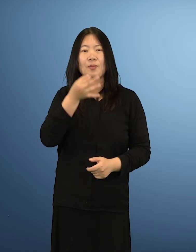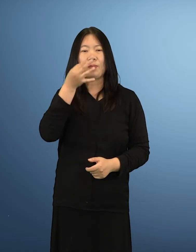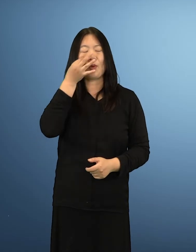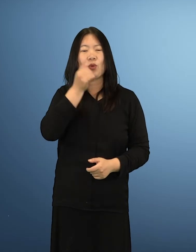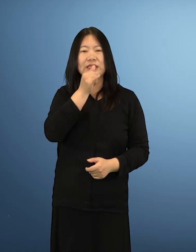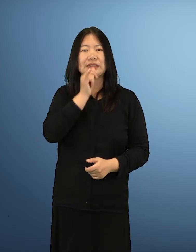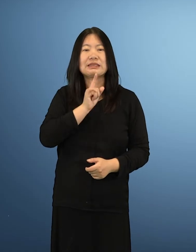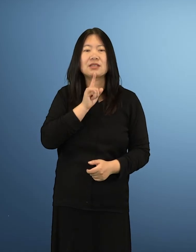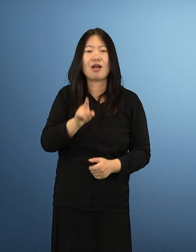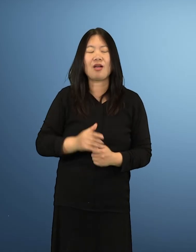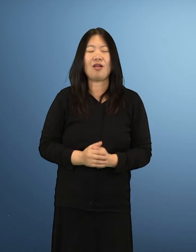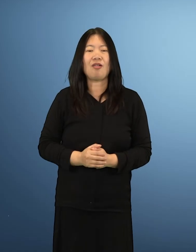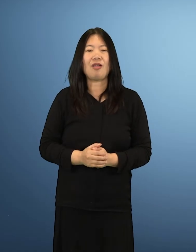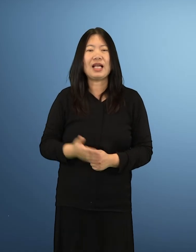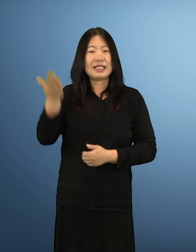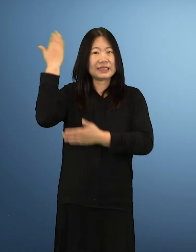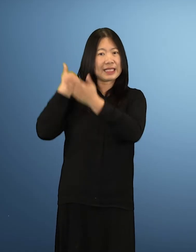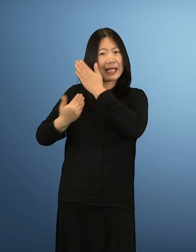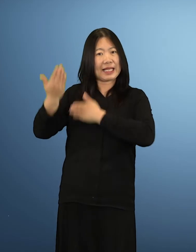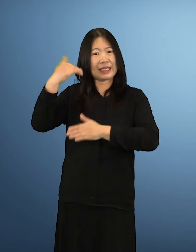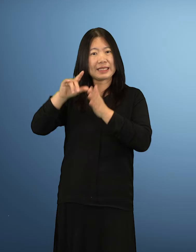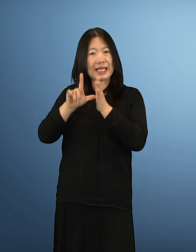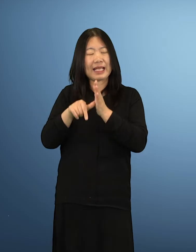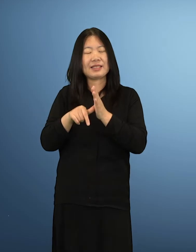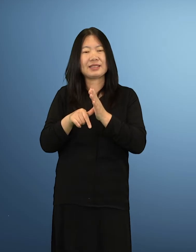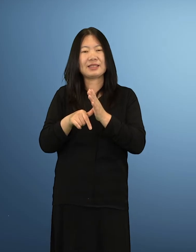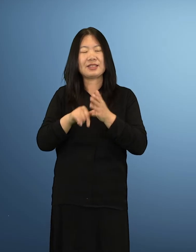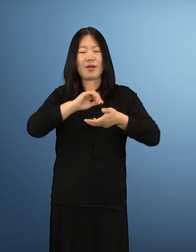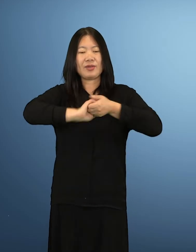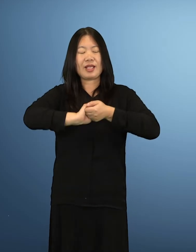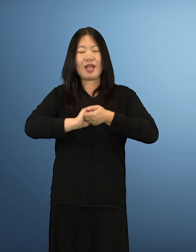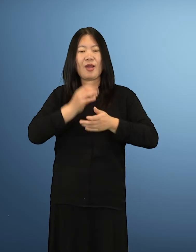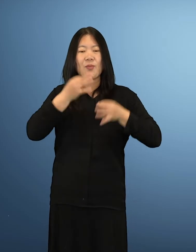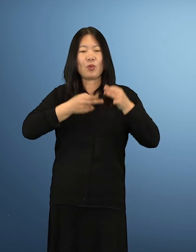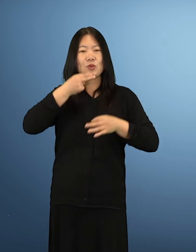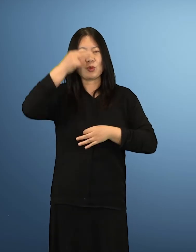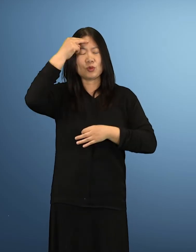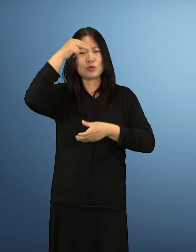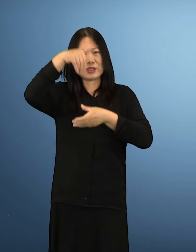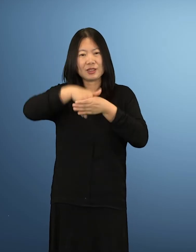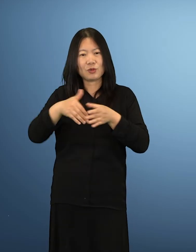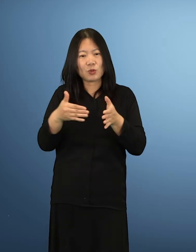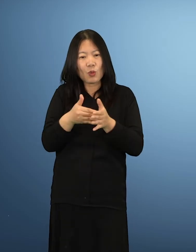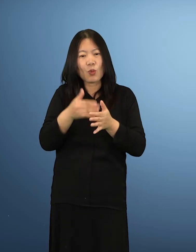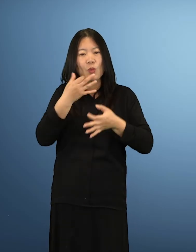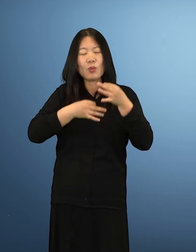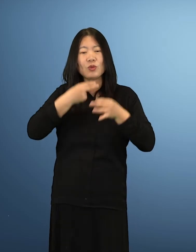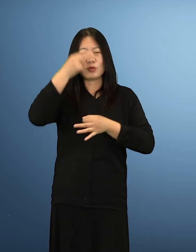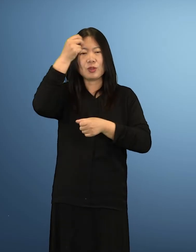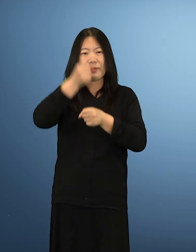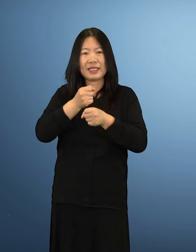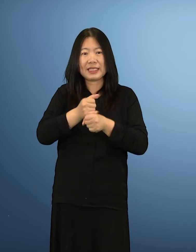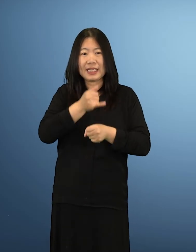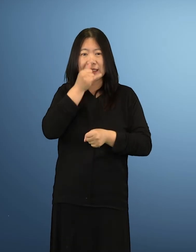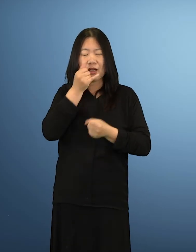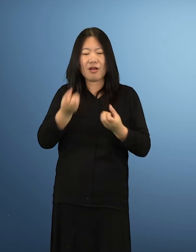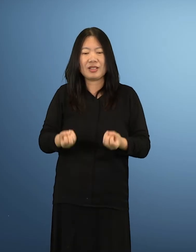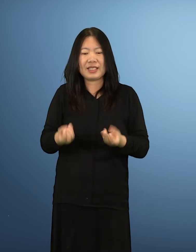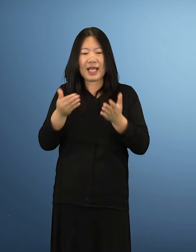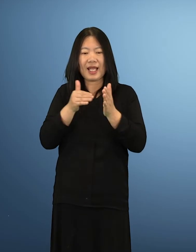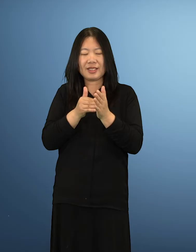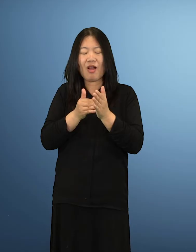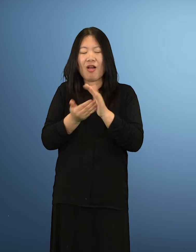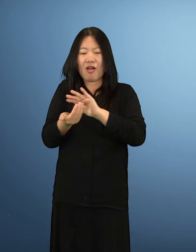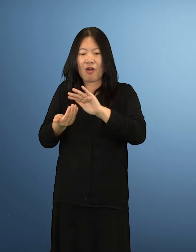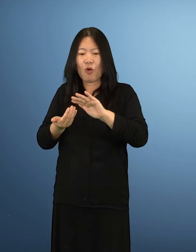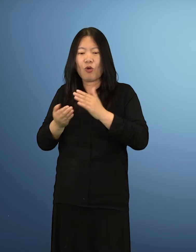일정 분량의 포도를 심고 포도주를 만들어서 제의 전이나 후에